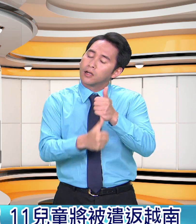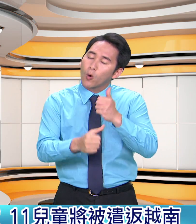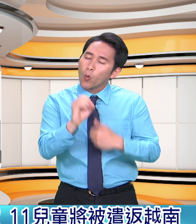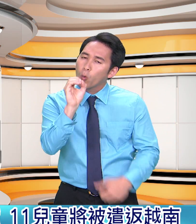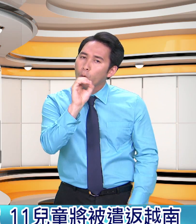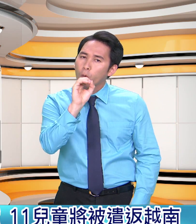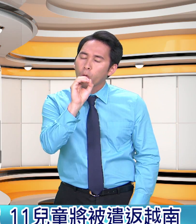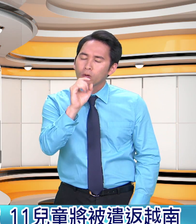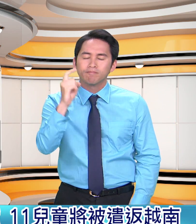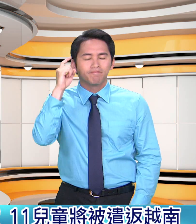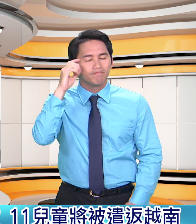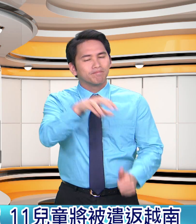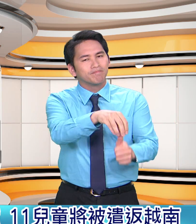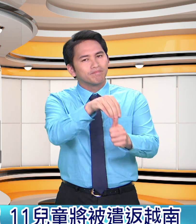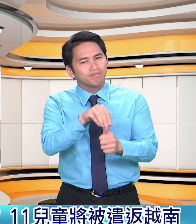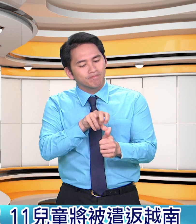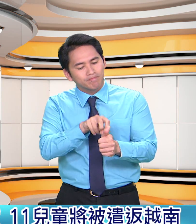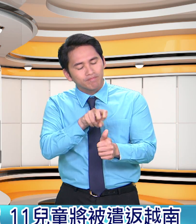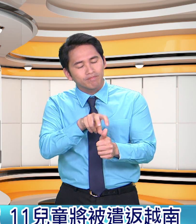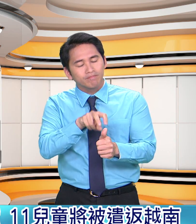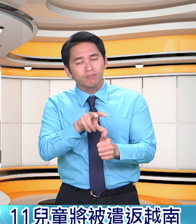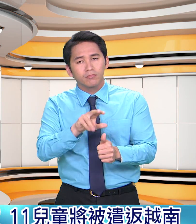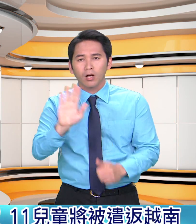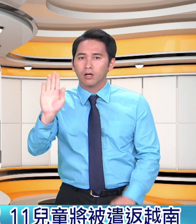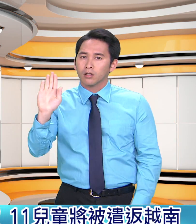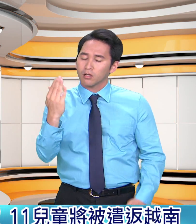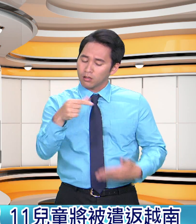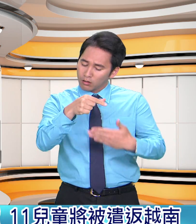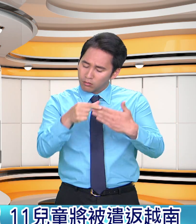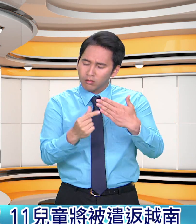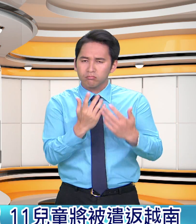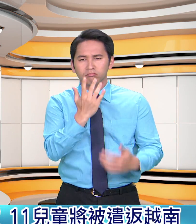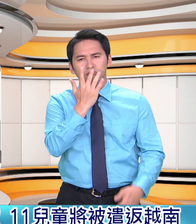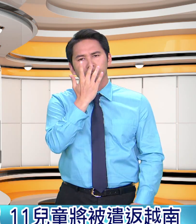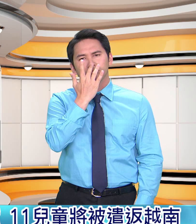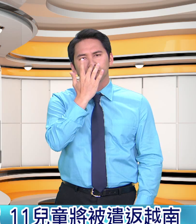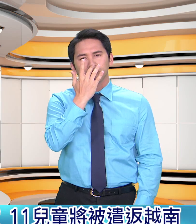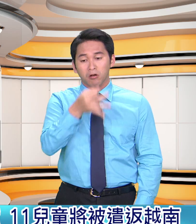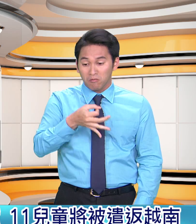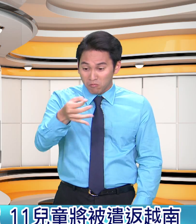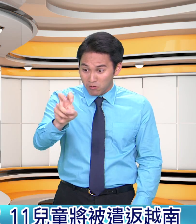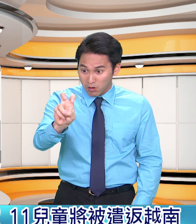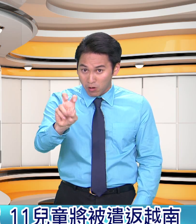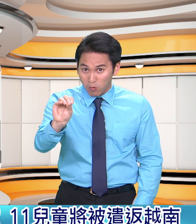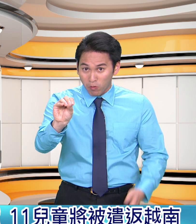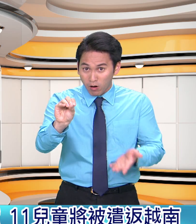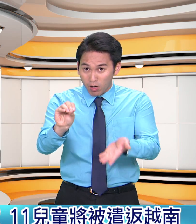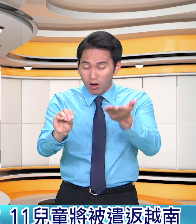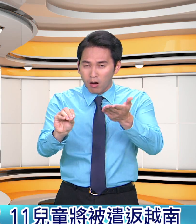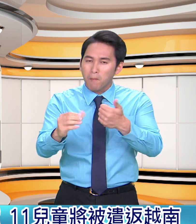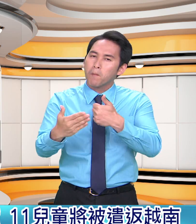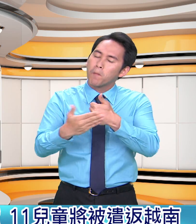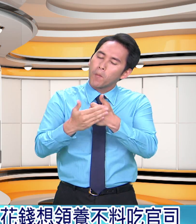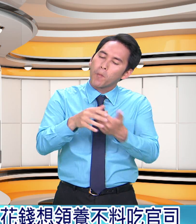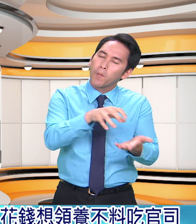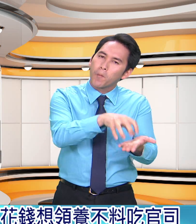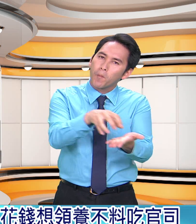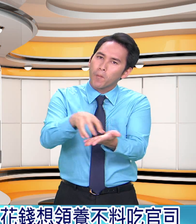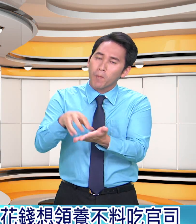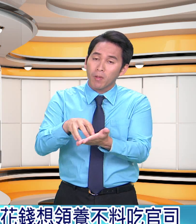人，因为没有生孩子，当初办理领养，不懂法令，也花了20多万透过中